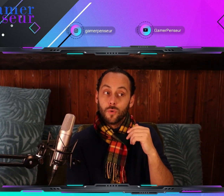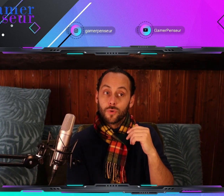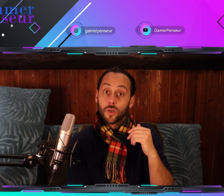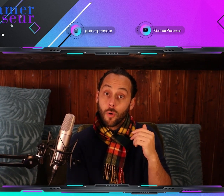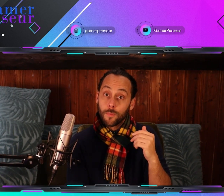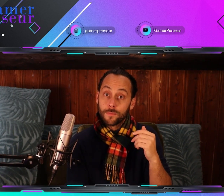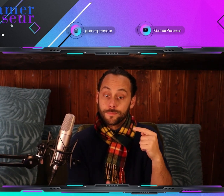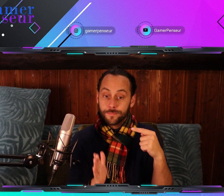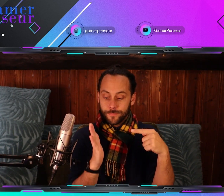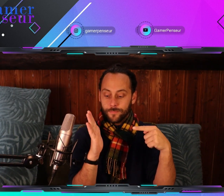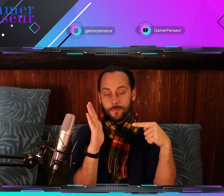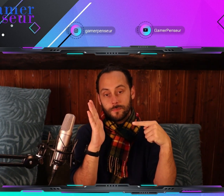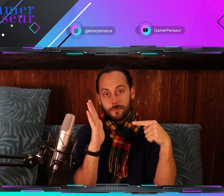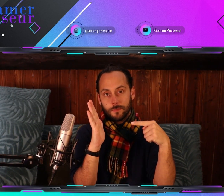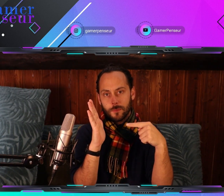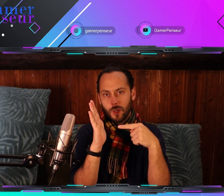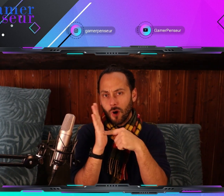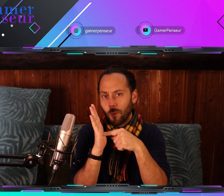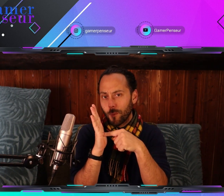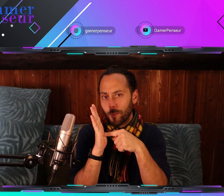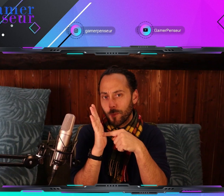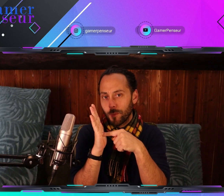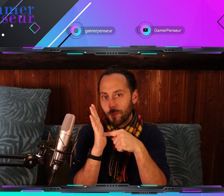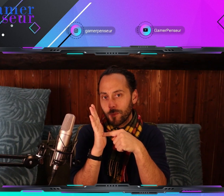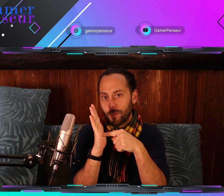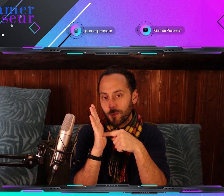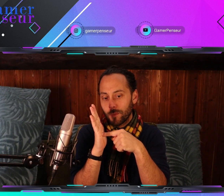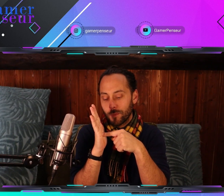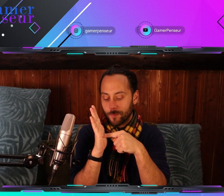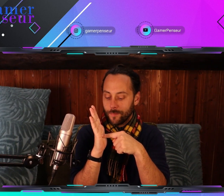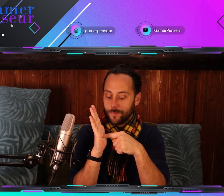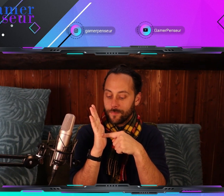Et le quand? Quand?